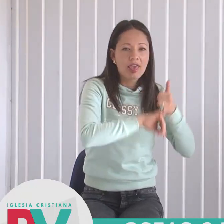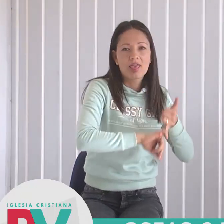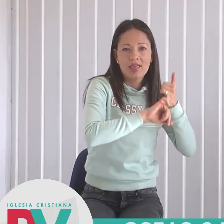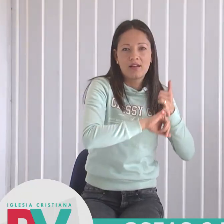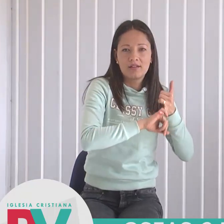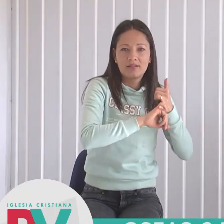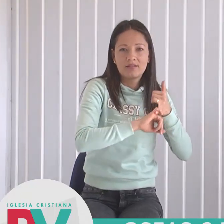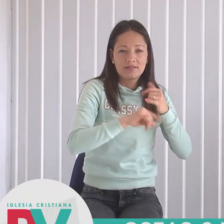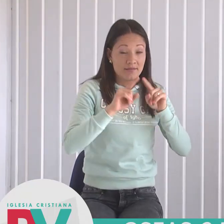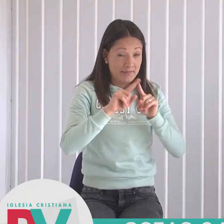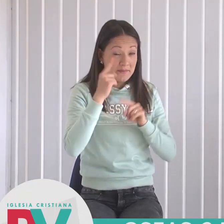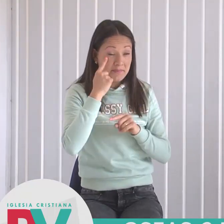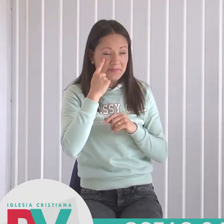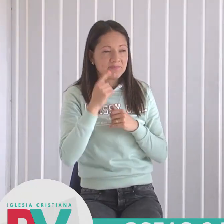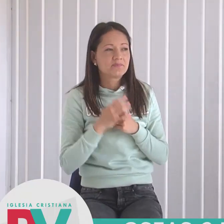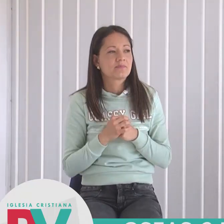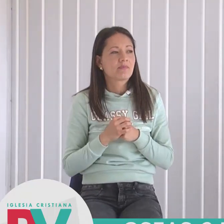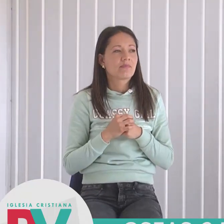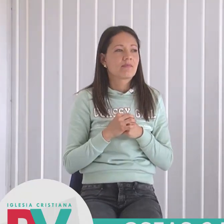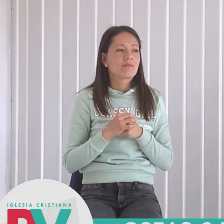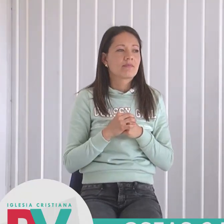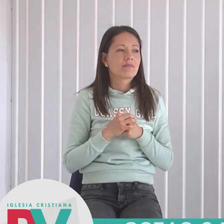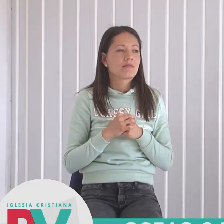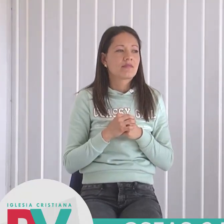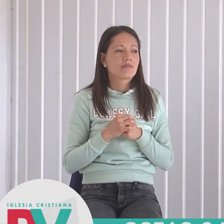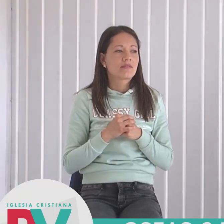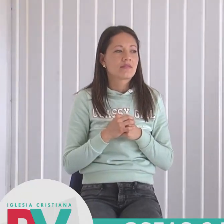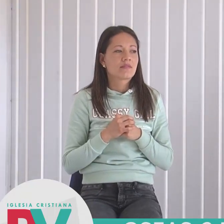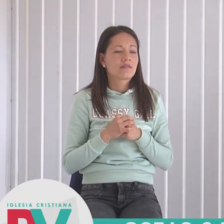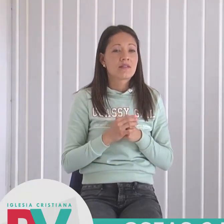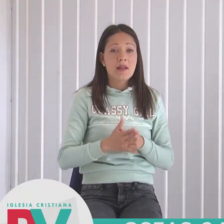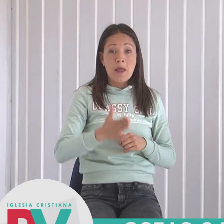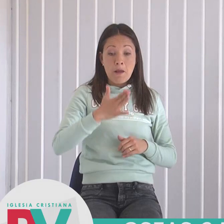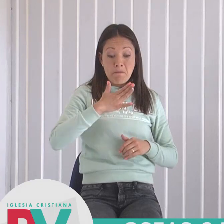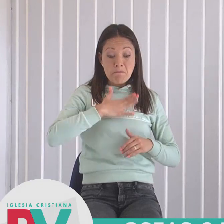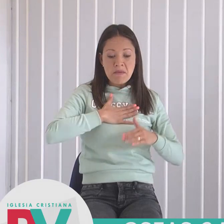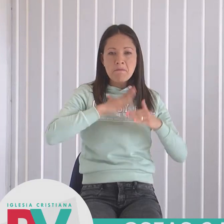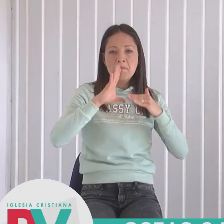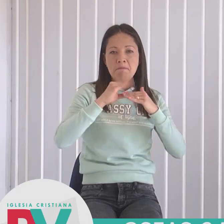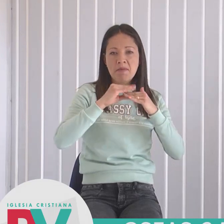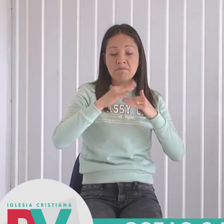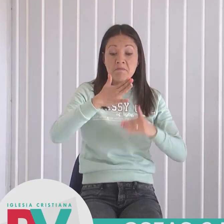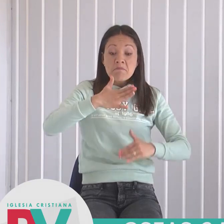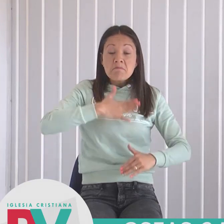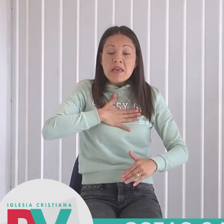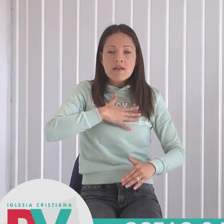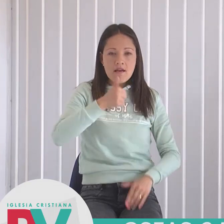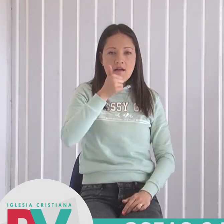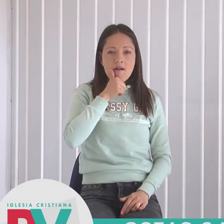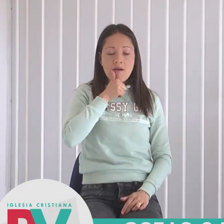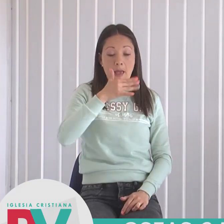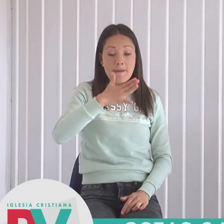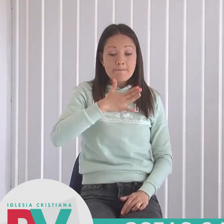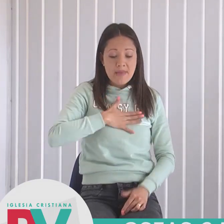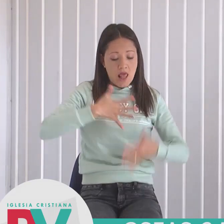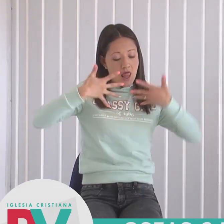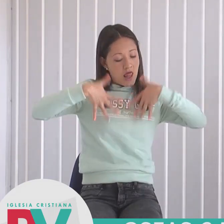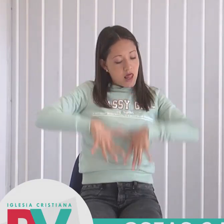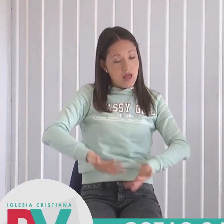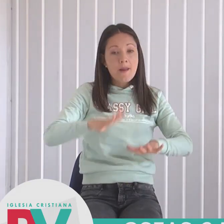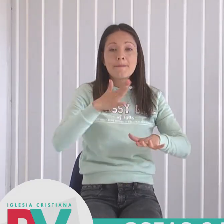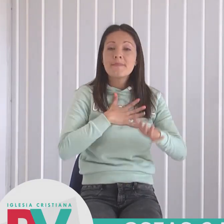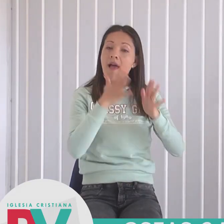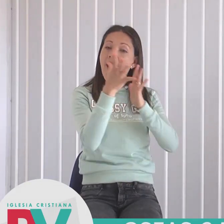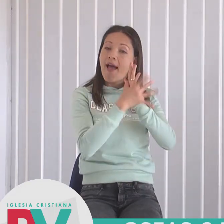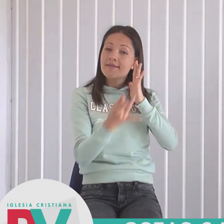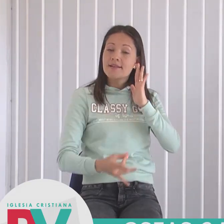está diciendo, mi pan, mi agua, mi lana, mi lino, mi